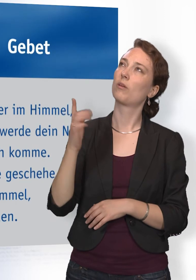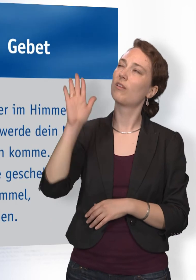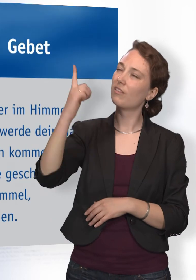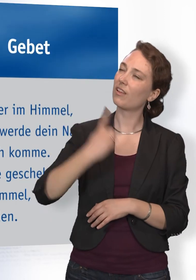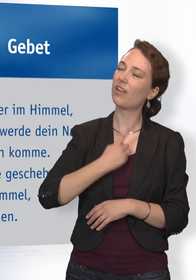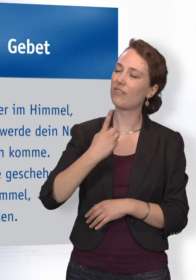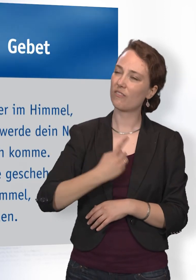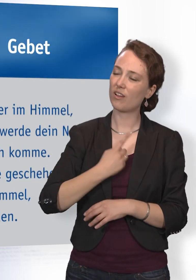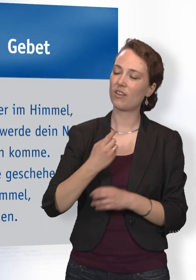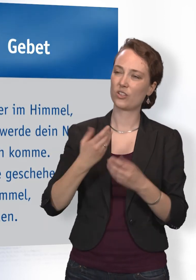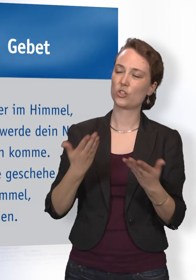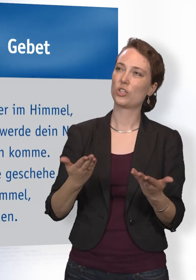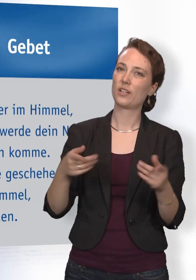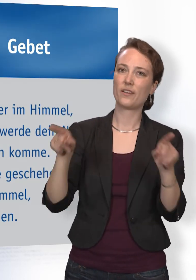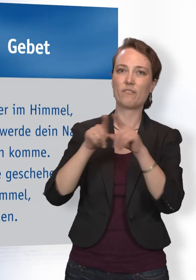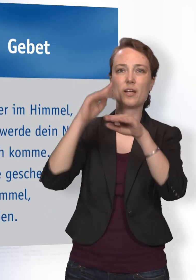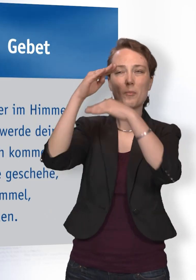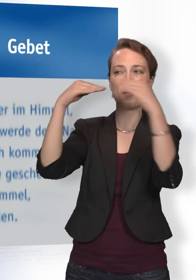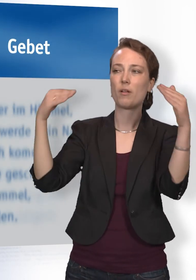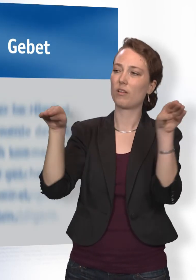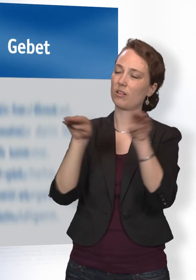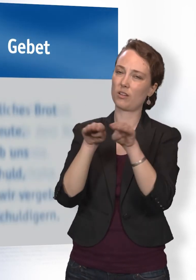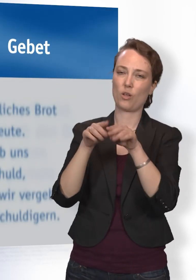dein Wille geschehe wie im Himmel, so auf Erden.